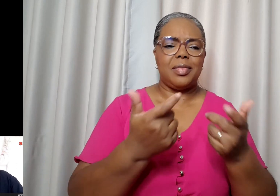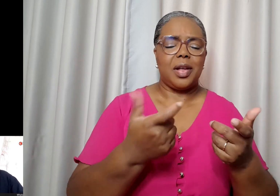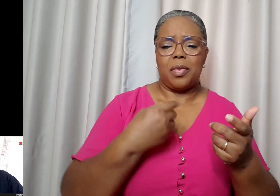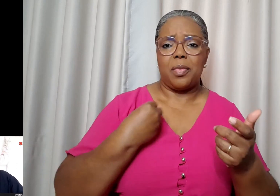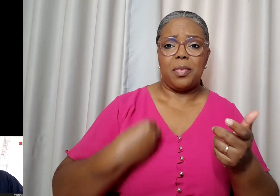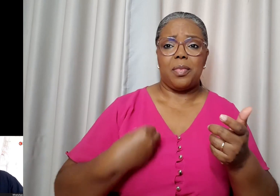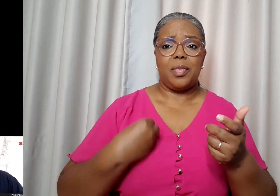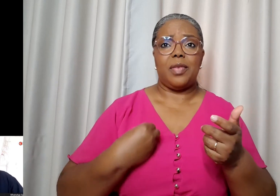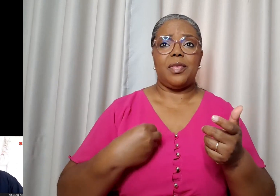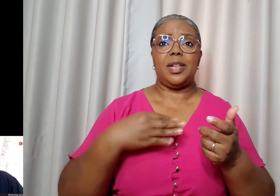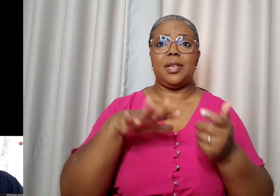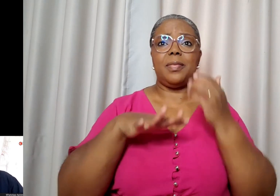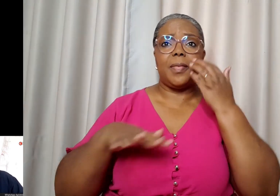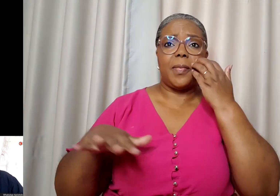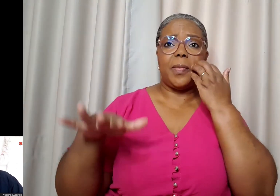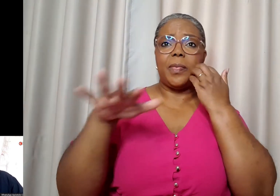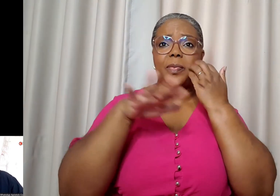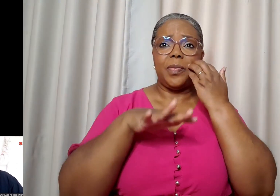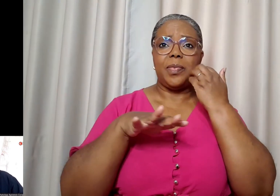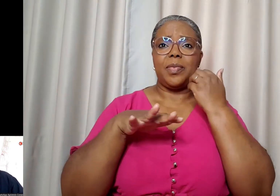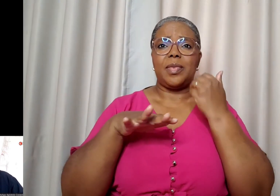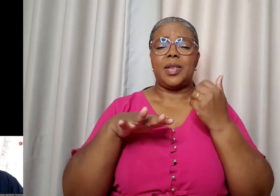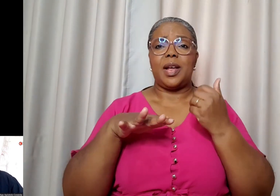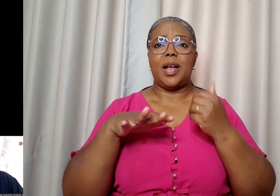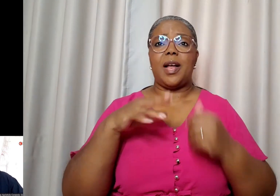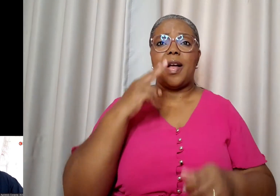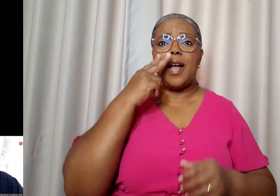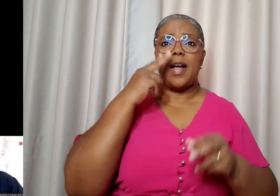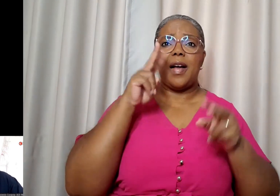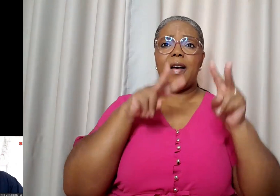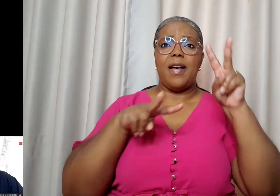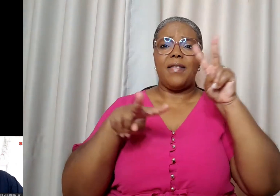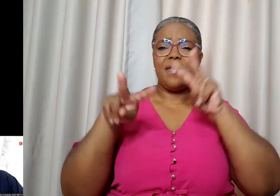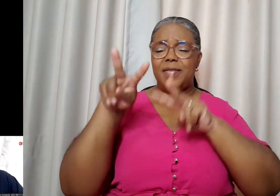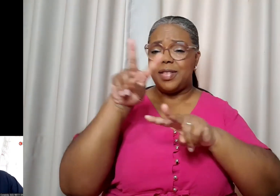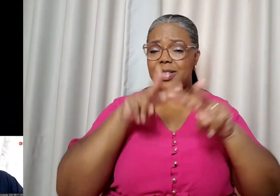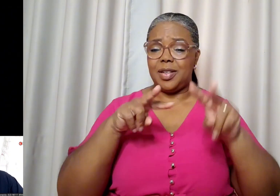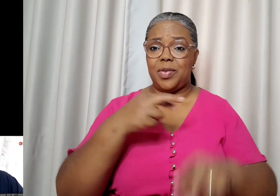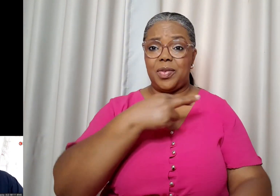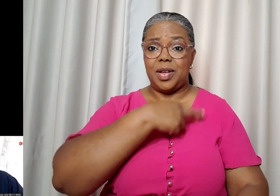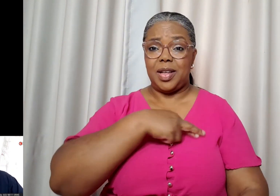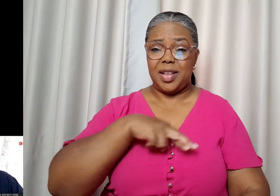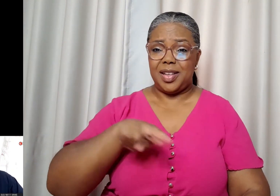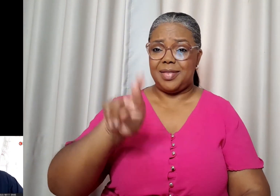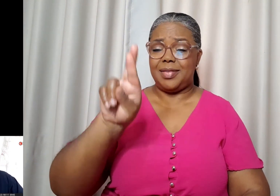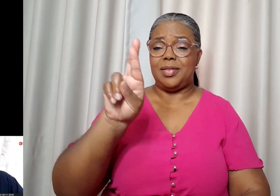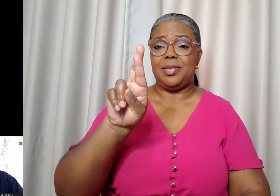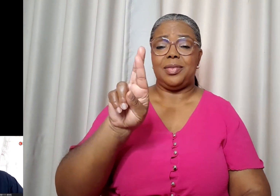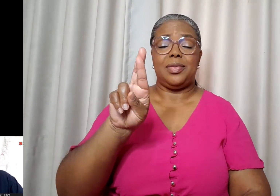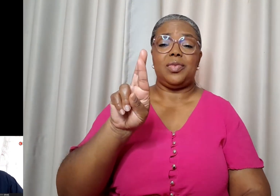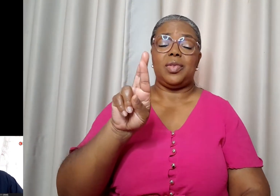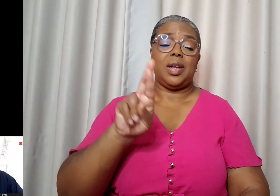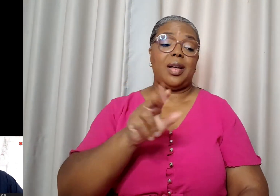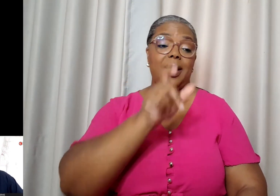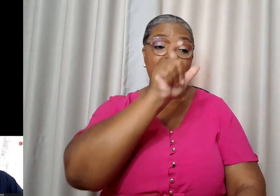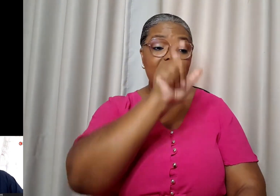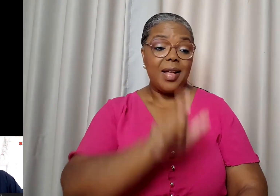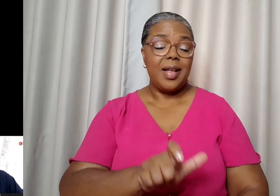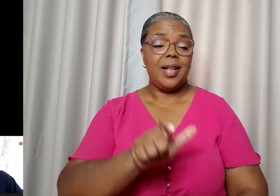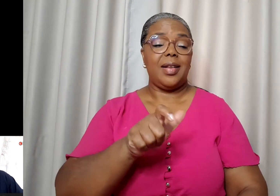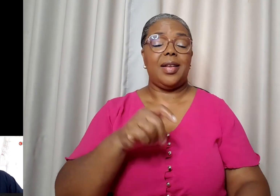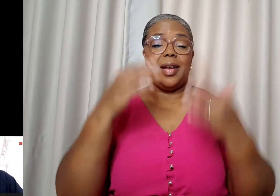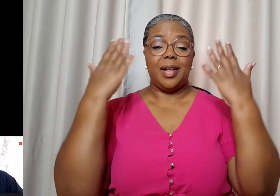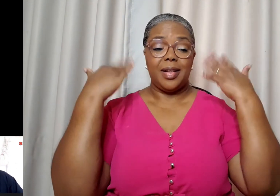Gente, essa visão religiosa de Jesus, nós tiramos a natureza humana dele e queremos pôr só